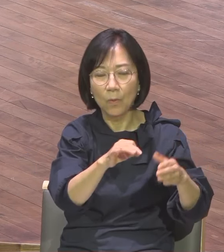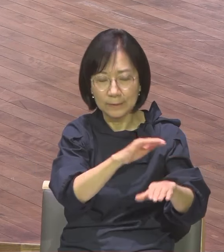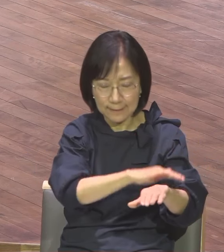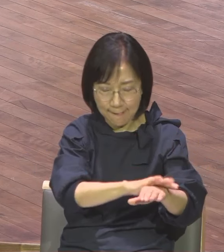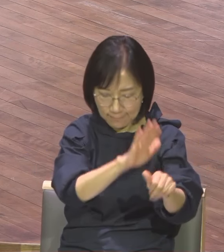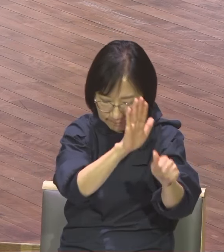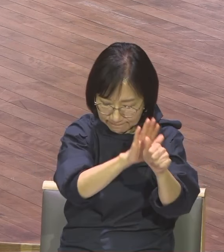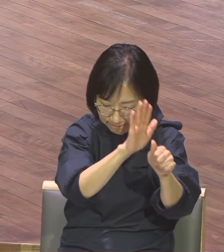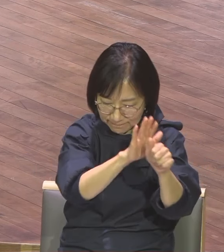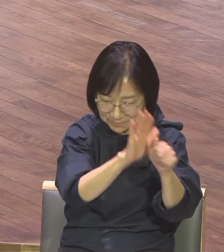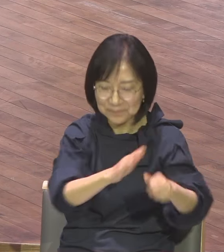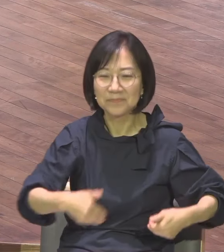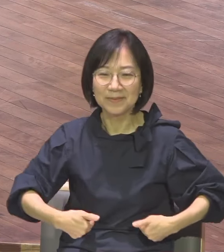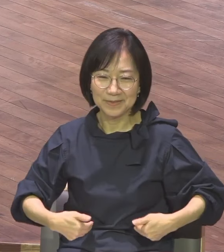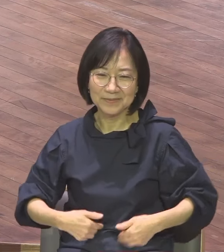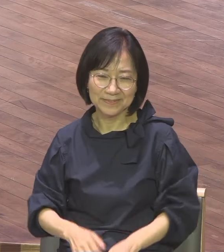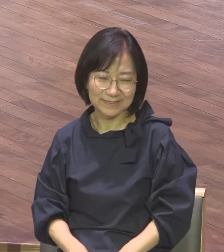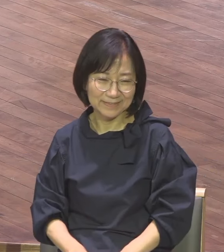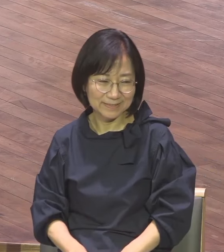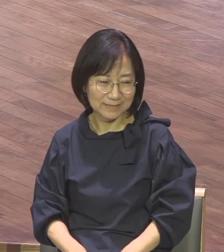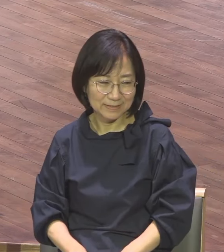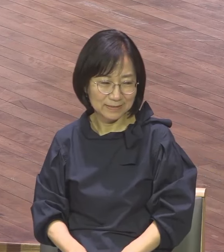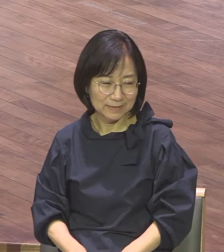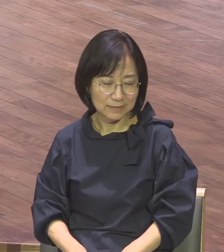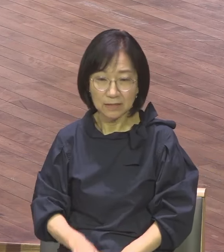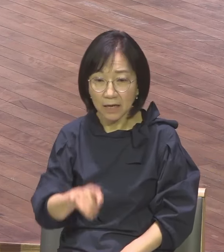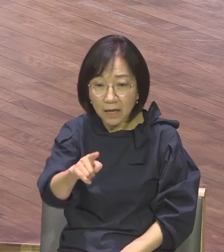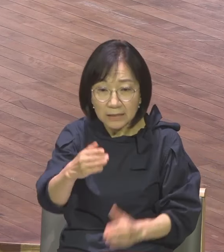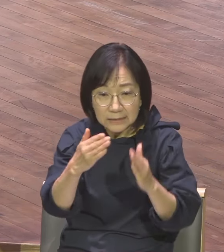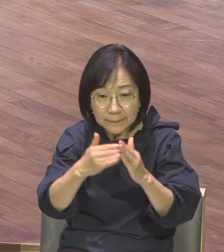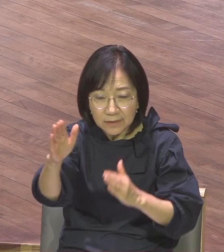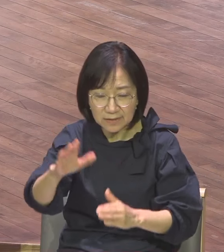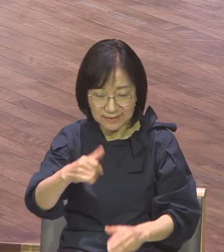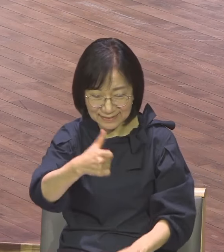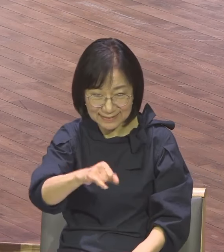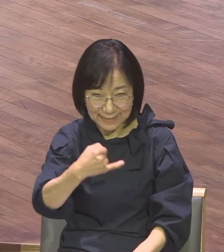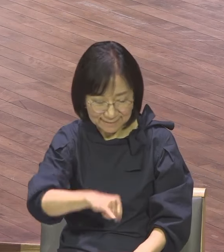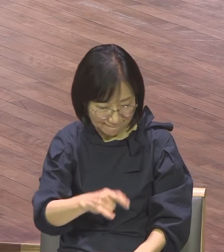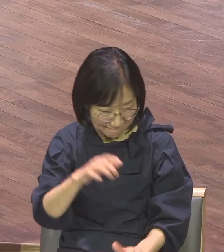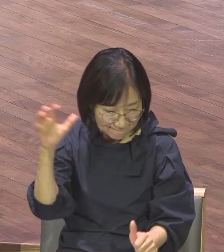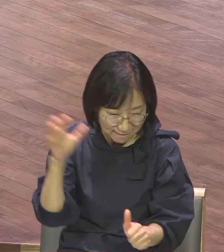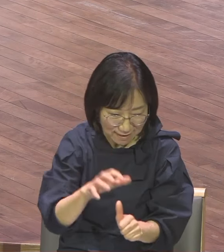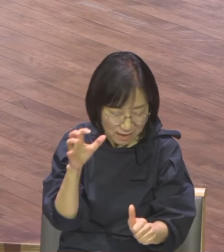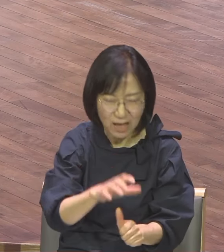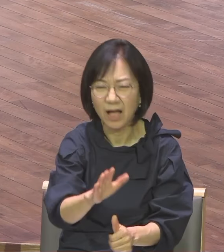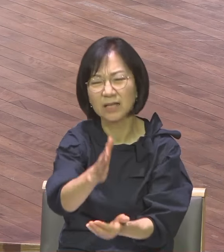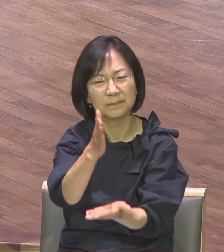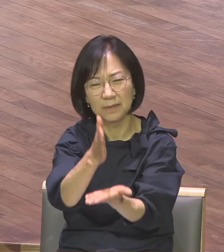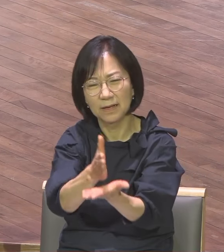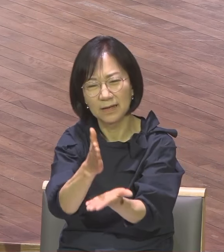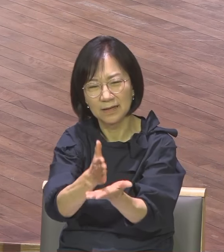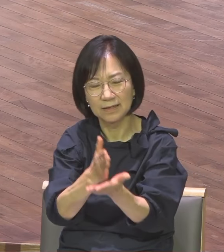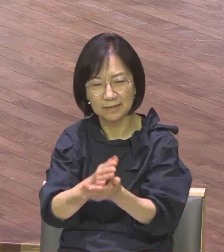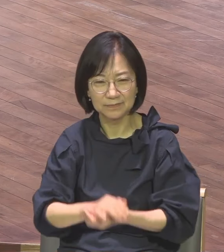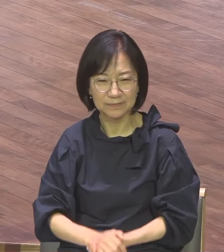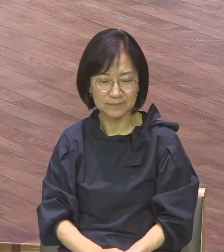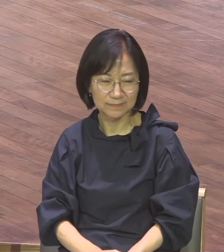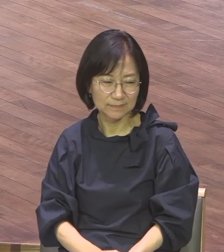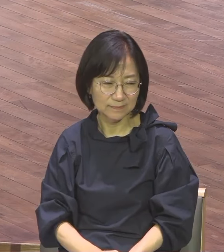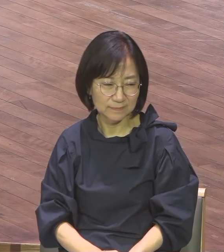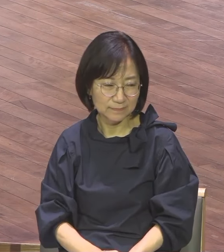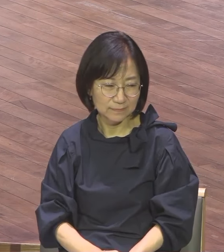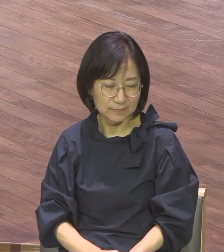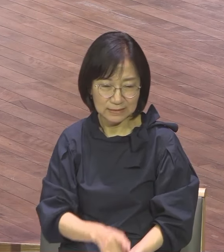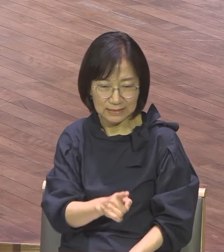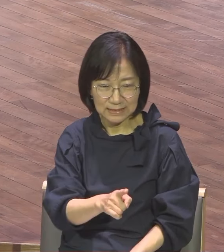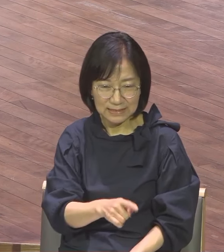도와줘야 돼요. 더 잘할 수 있도록. 그래서 집에 가거든 아이들 절대로 뭘 하지 마세요. 아이들을요 자꾸 그렇게 지적하고 딱